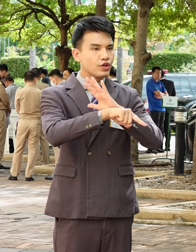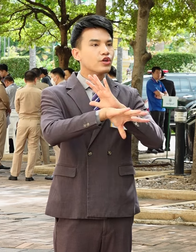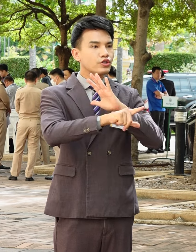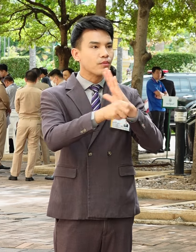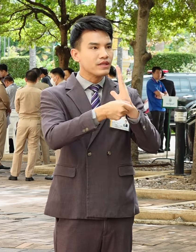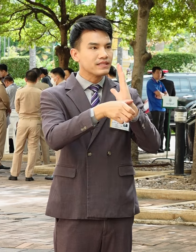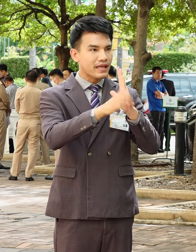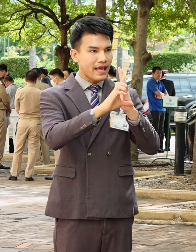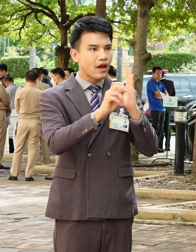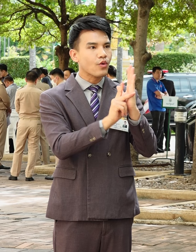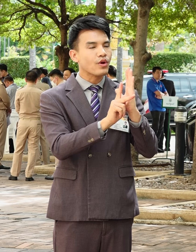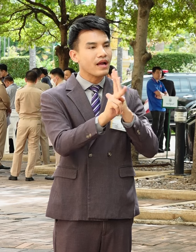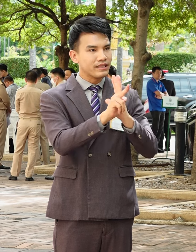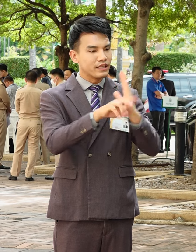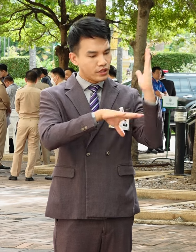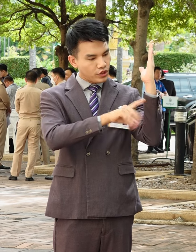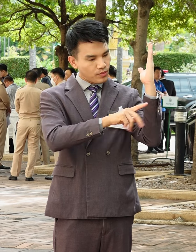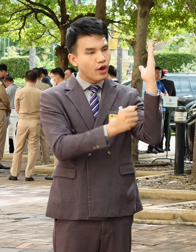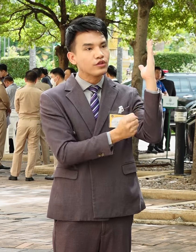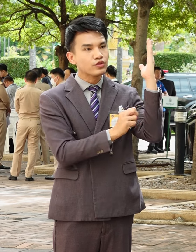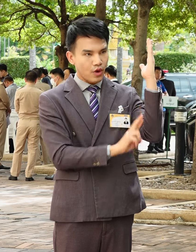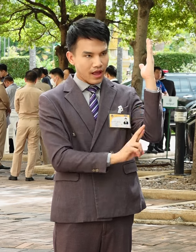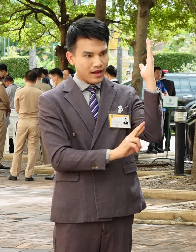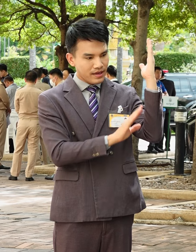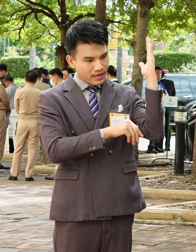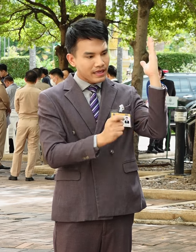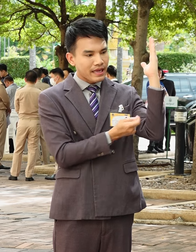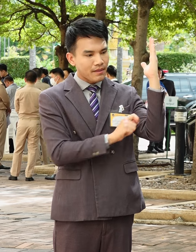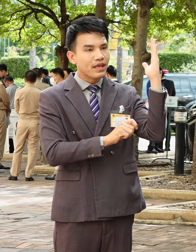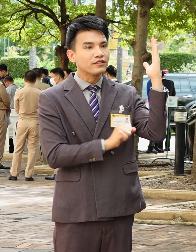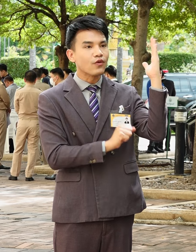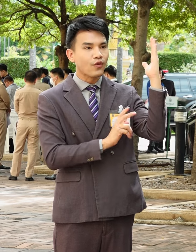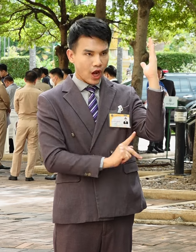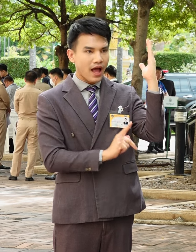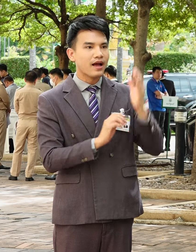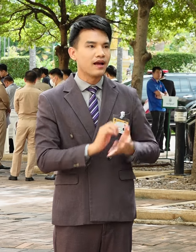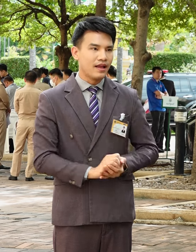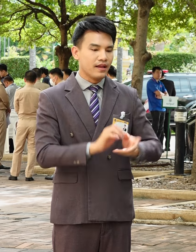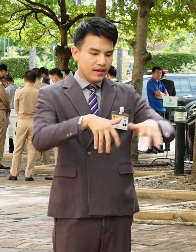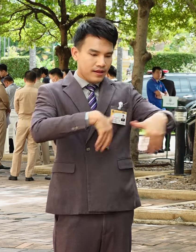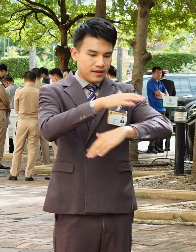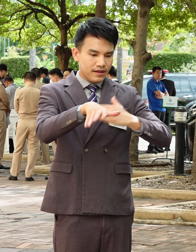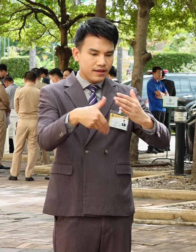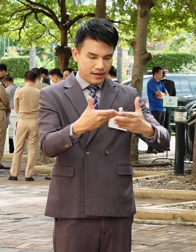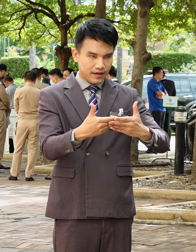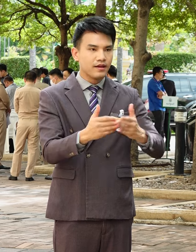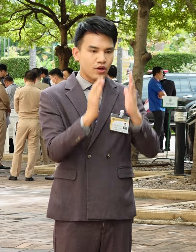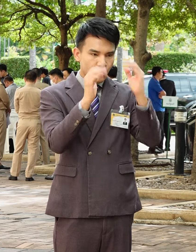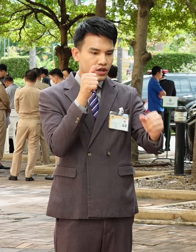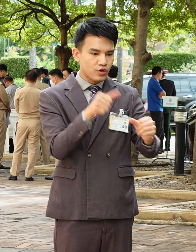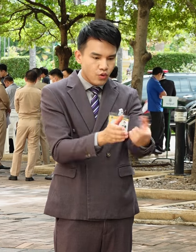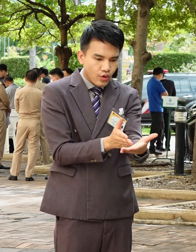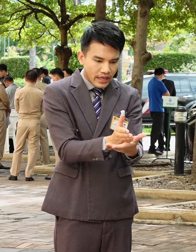สระแก้วกาฬสินธุ์ชุมพรสุราษฎร์นะครับกระบี่และสงขลาในการที่จะให้พี่น้องประชาชนที่อยู่ในเขตสปก.